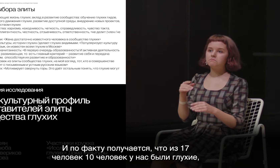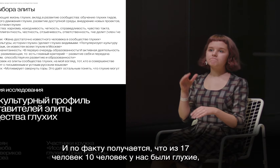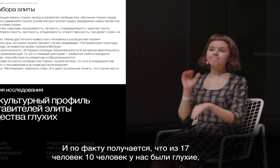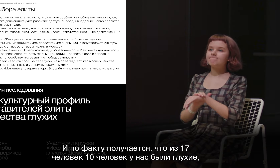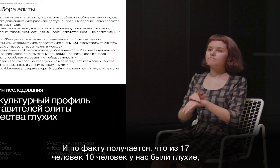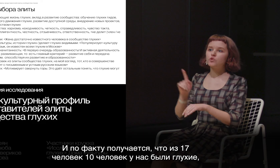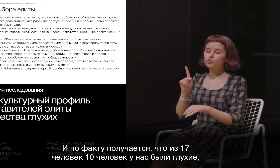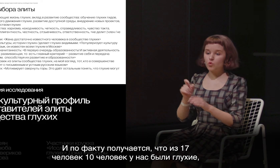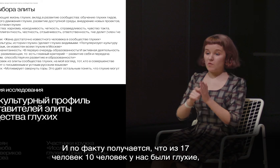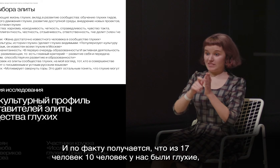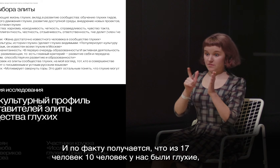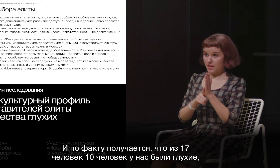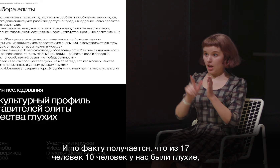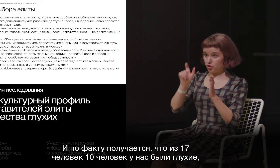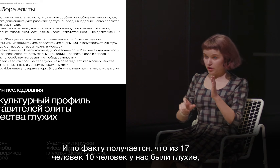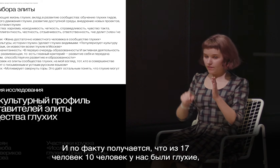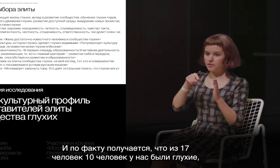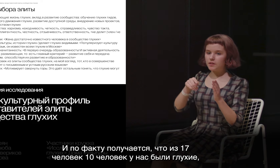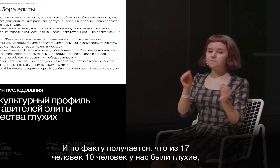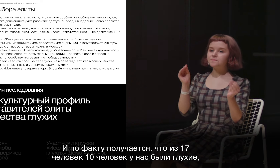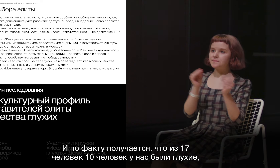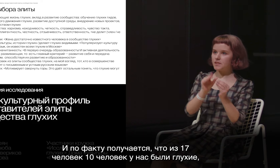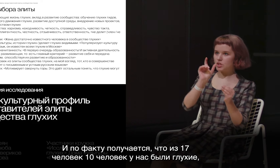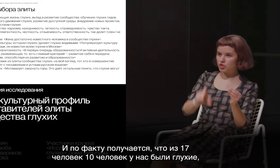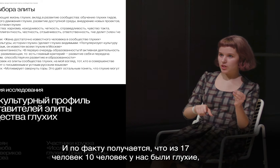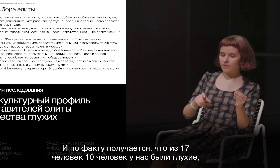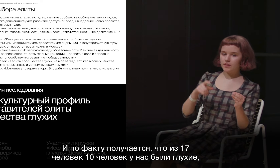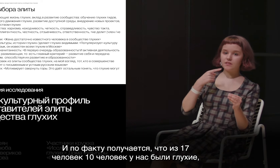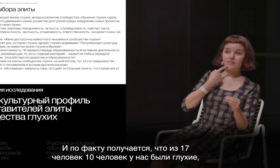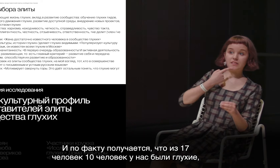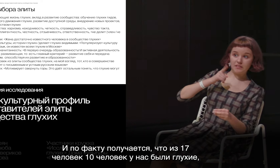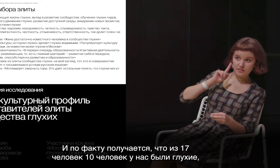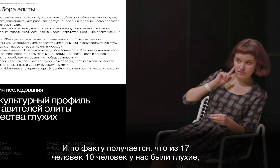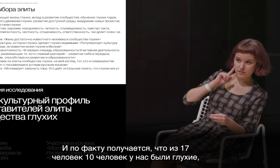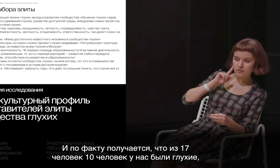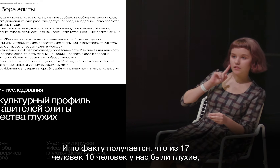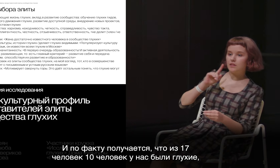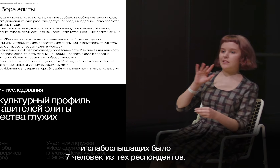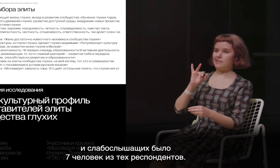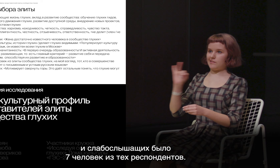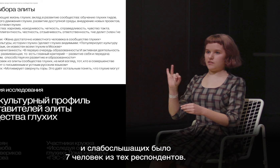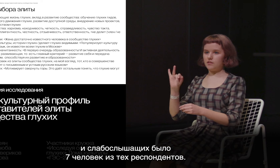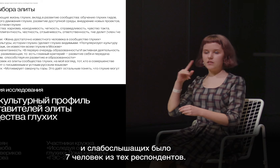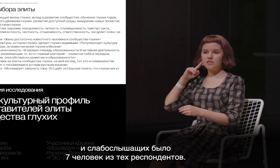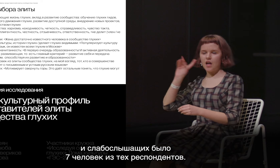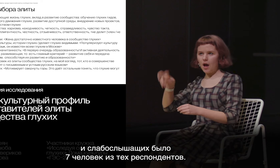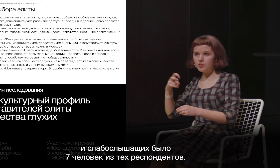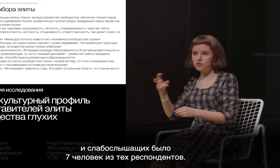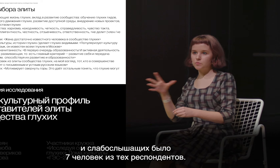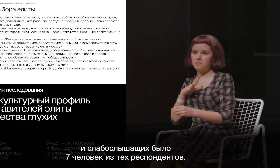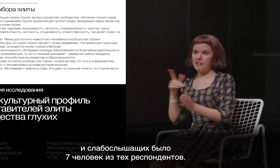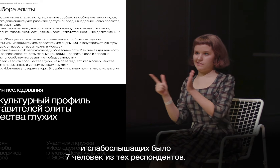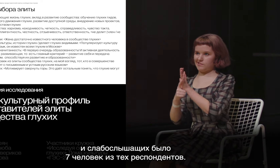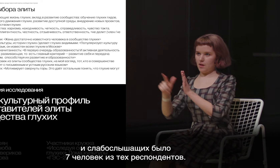либо... И по факту получается, что из 17 человек, 10 человек у нас были глухие, и слабослышащих